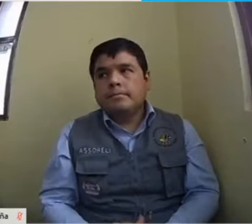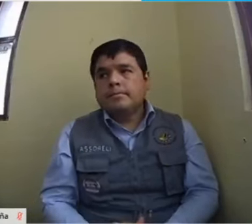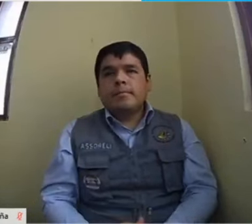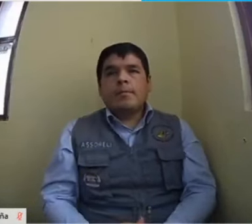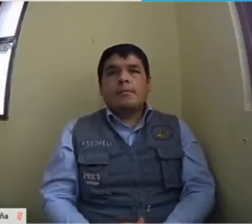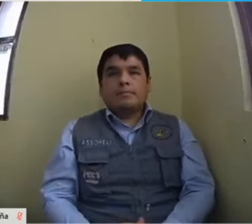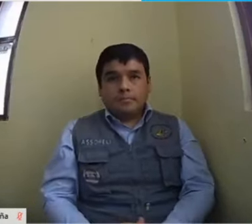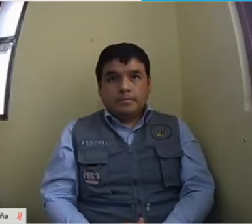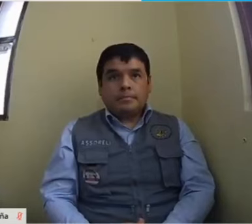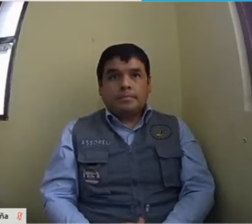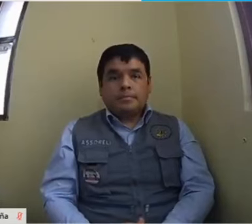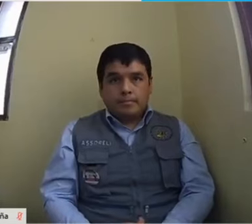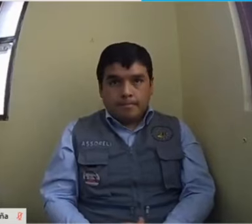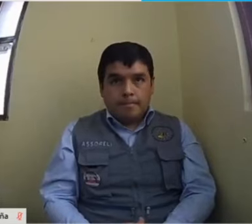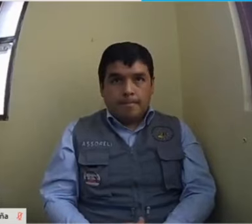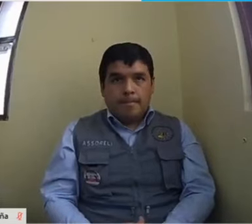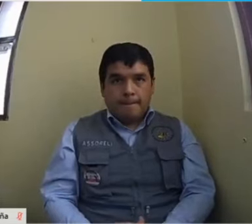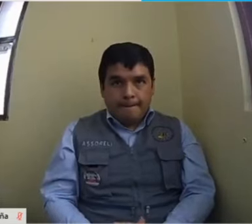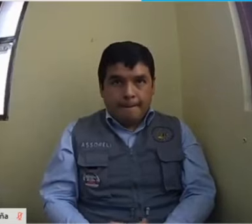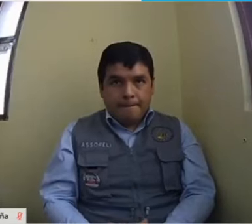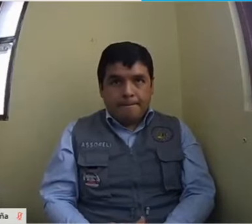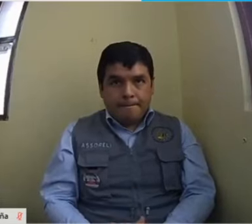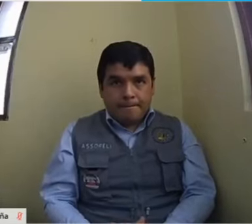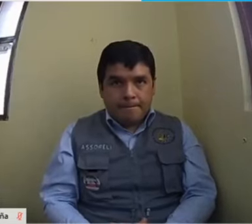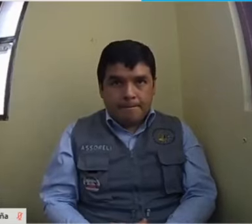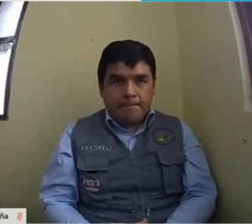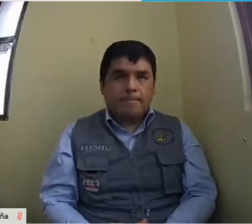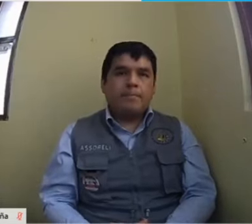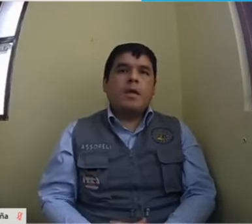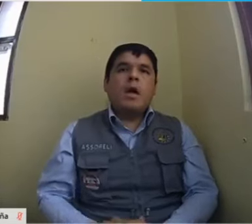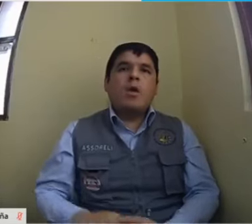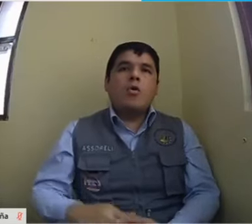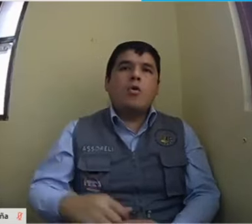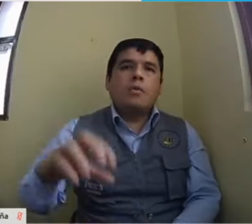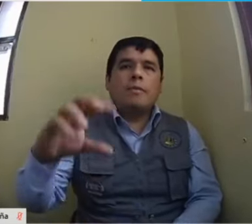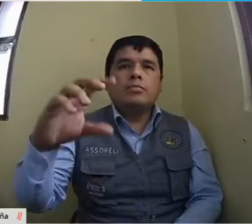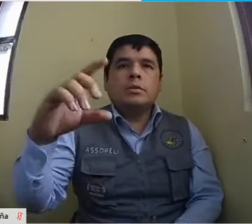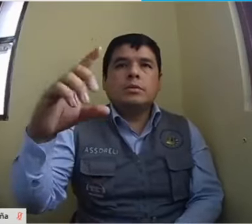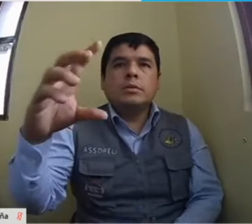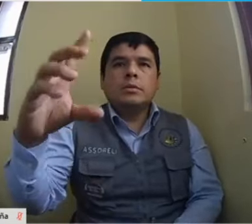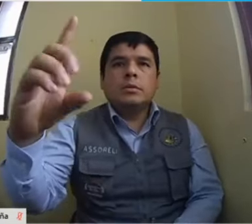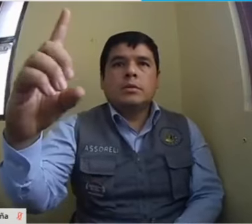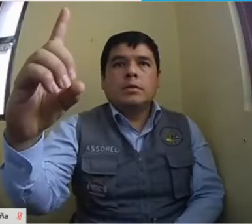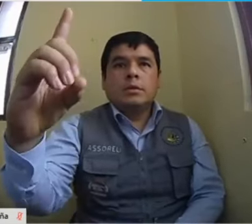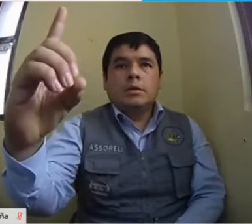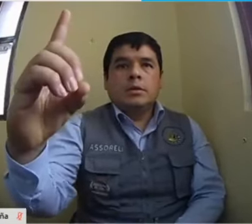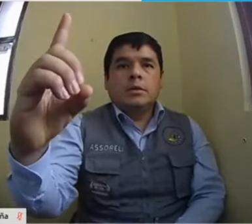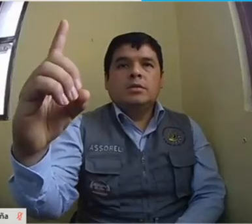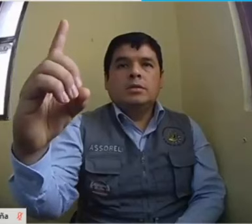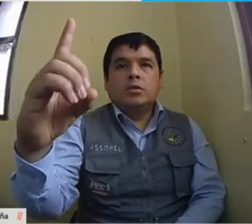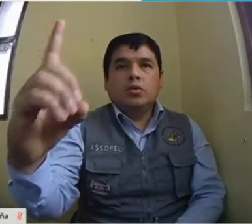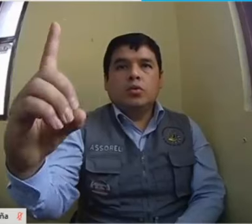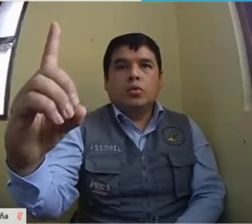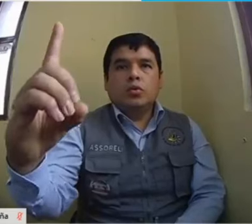Pero es válida también la otra seña con las palmas hacia arriba. ¿Cuál? A